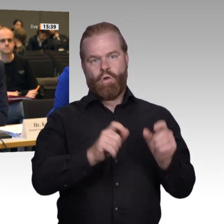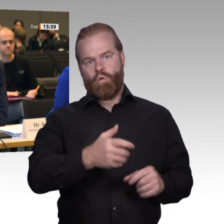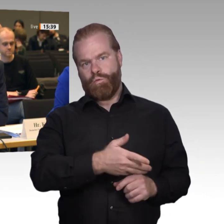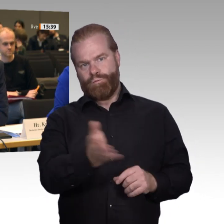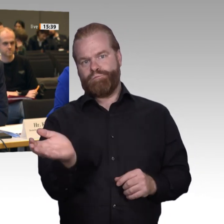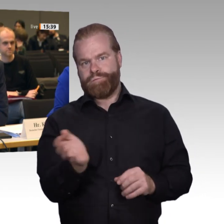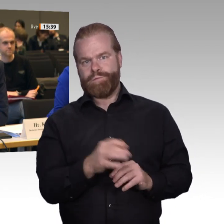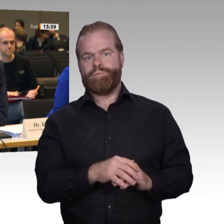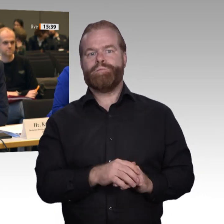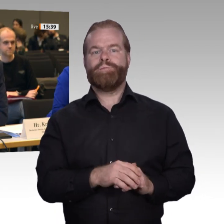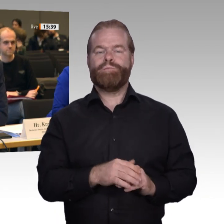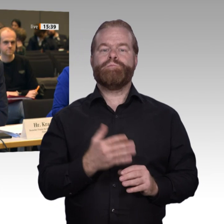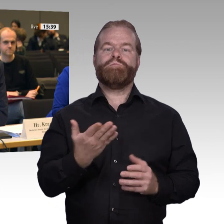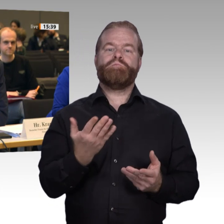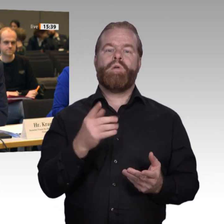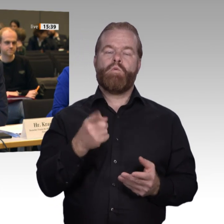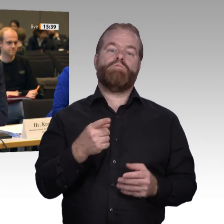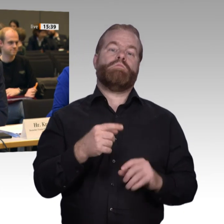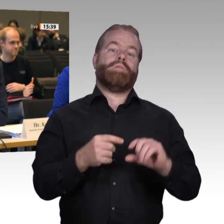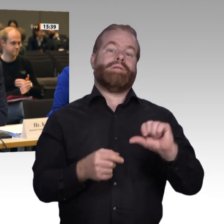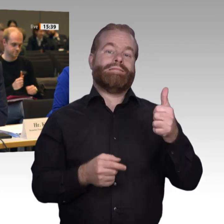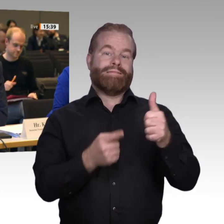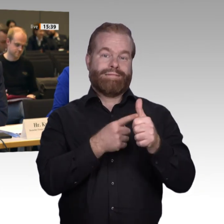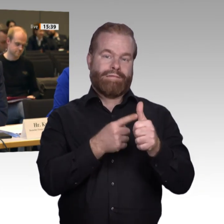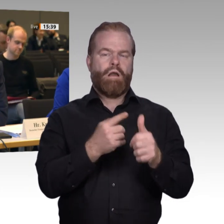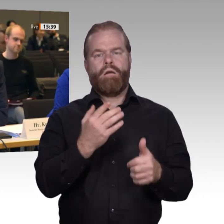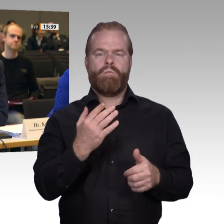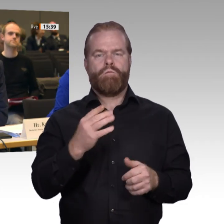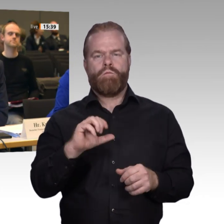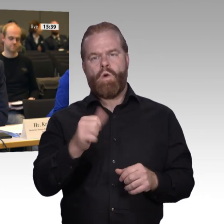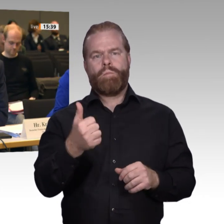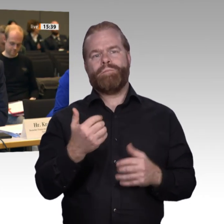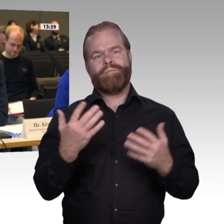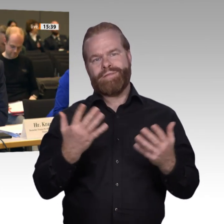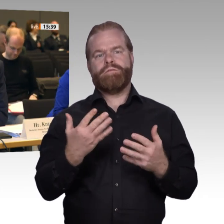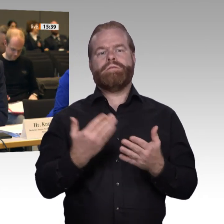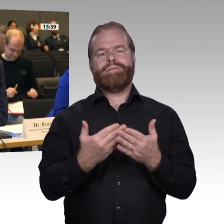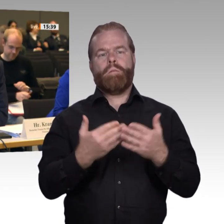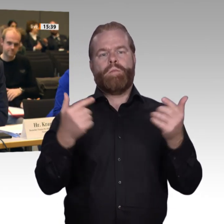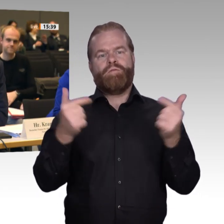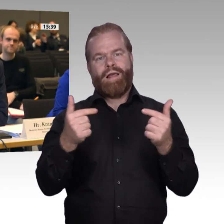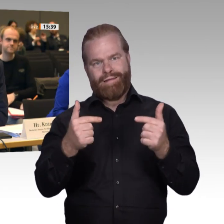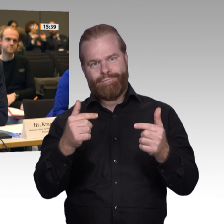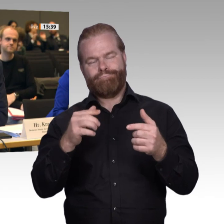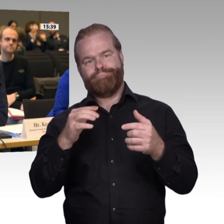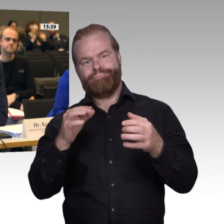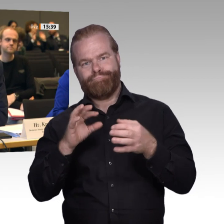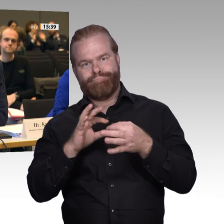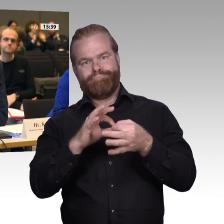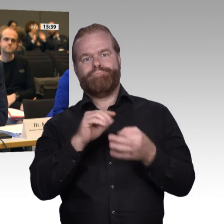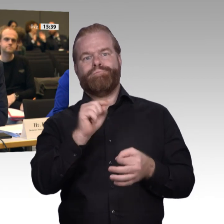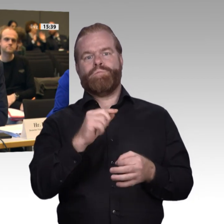Pflege in der Sozialhilfe, um die pflegebedürftigen Menschen. Sie brauchen sich jetzt keine Sorgen mehr machen, dass